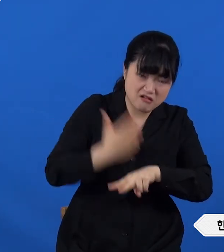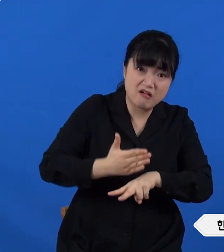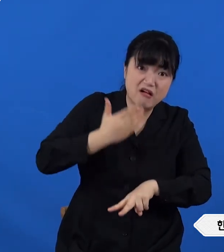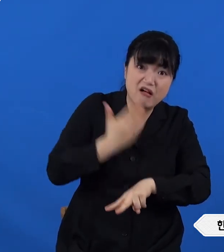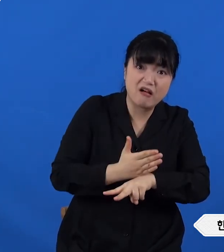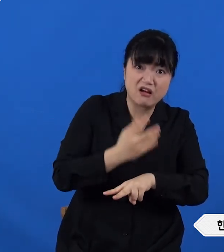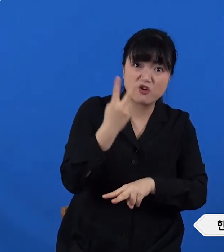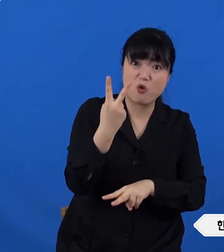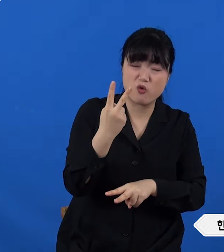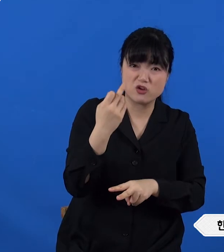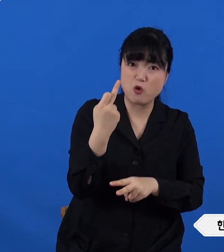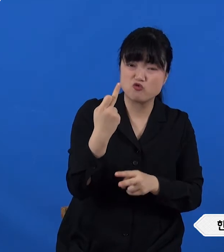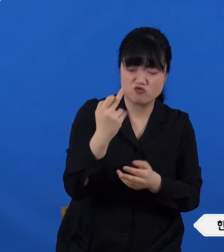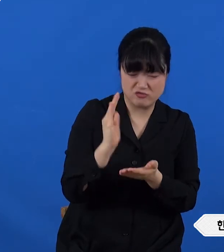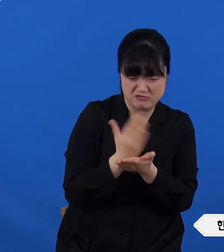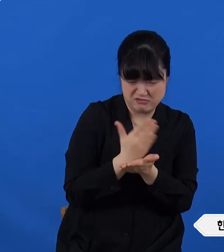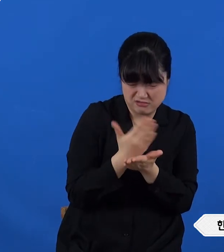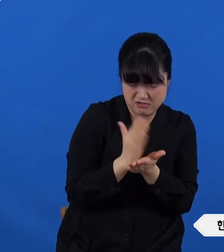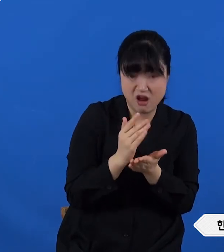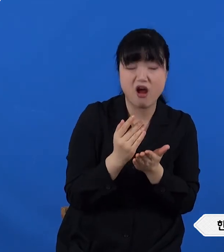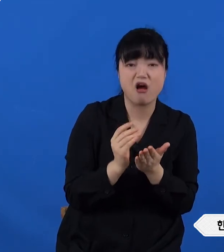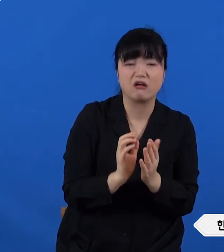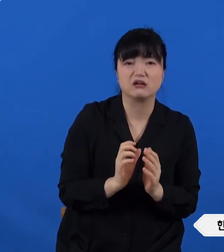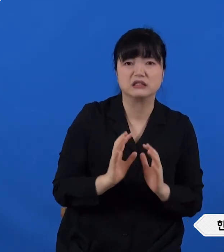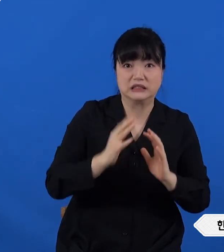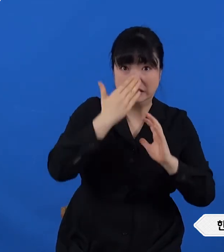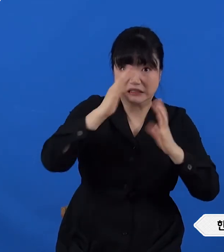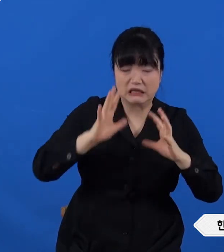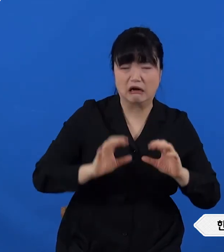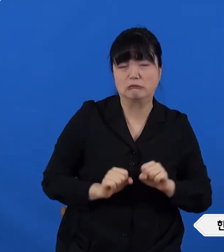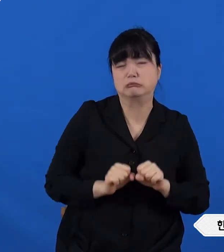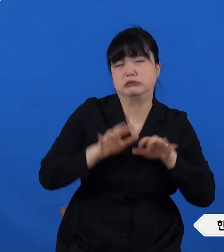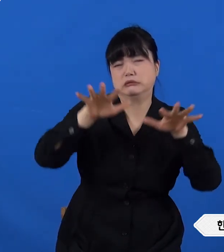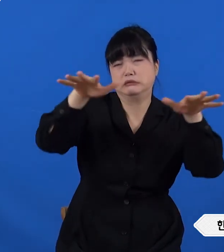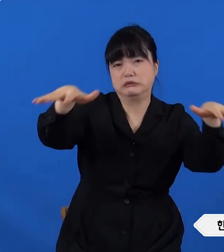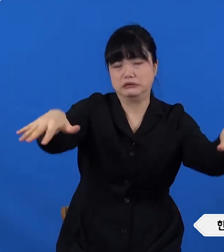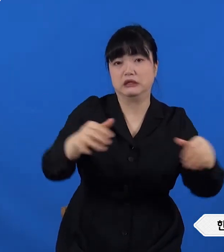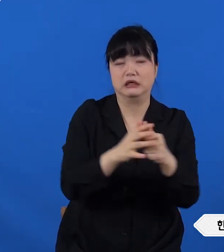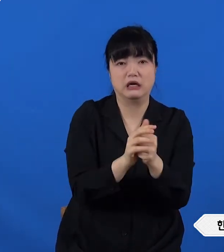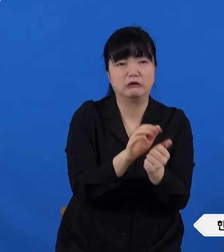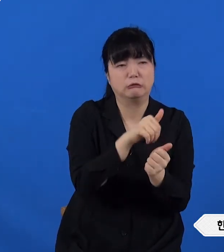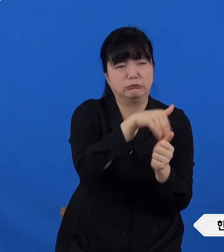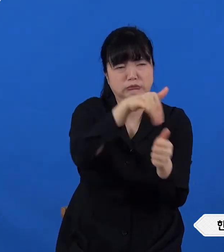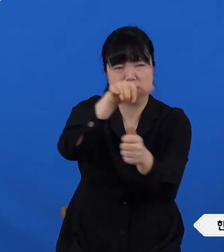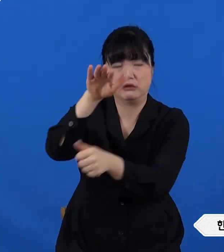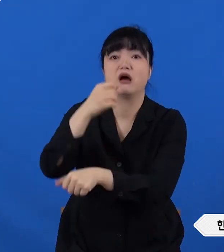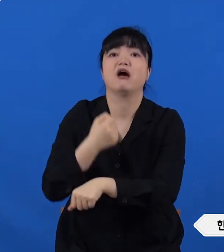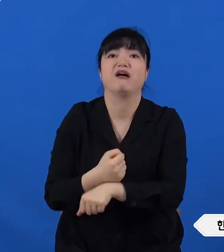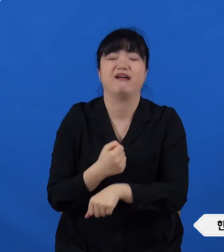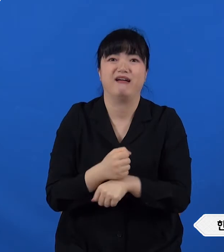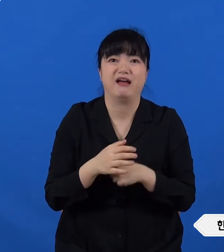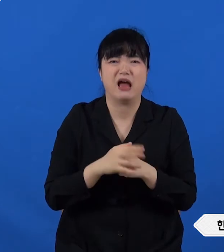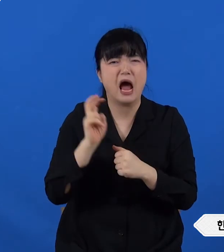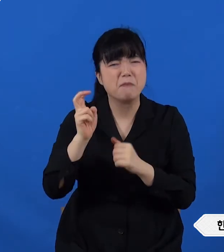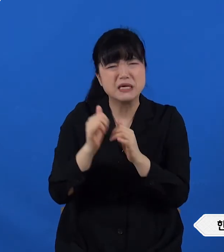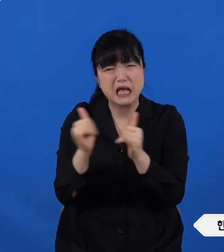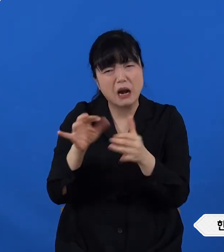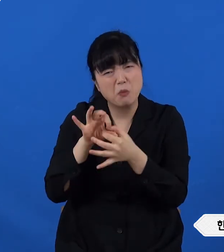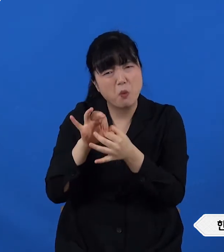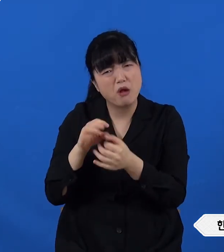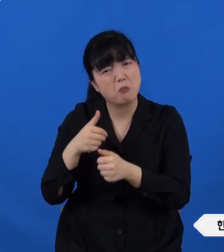이스라엘 전역으로 보냈습니다. 그때 뭐 택배는 없었을 거고 그렇게 뭐 인편으로 해서